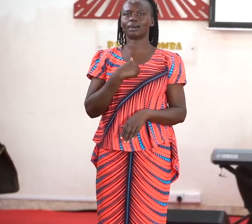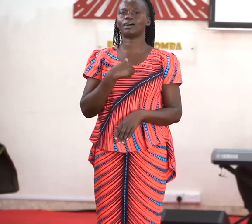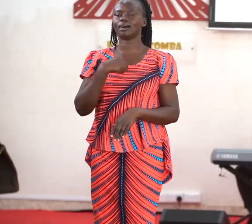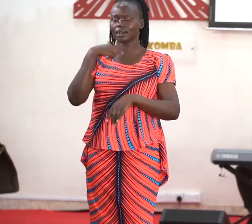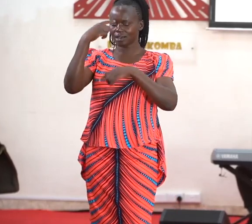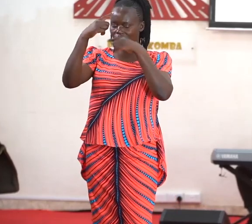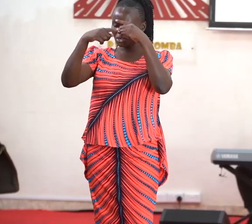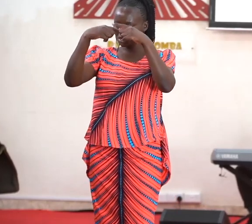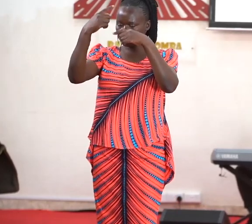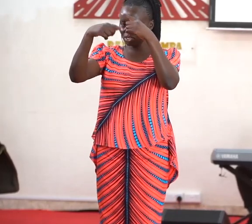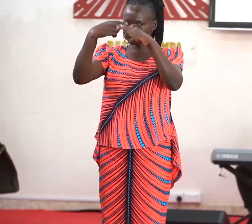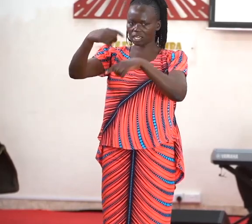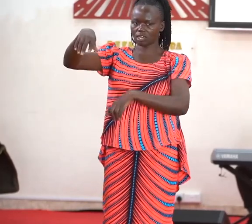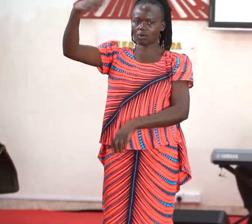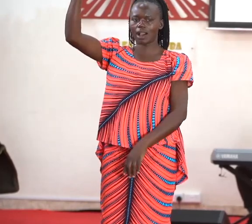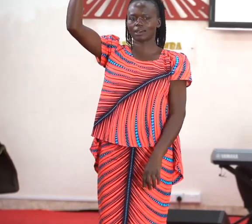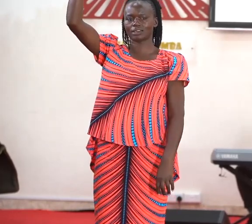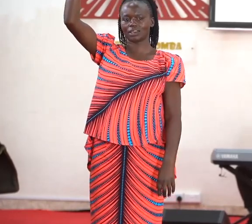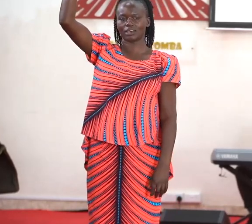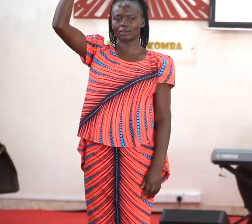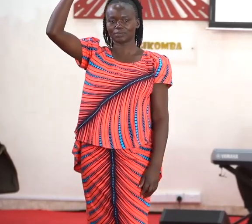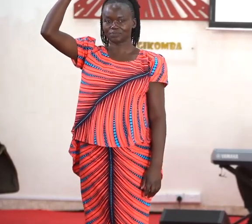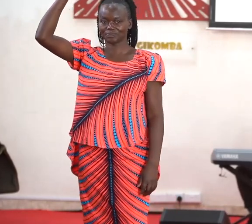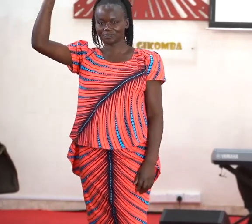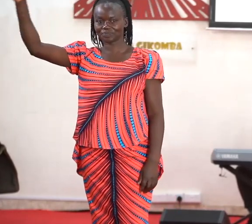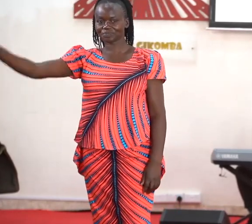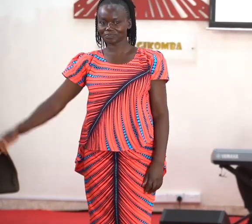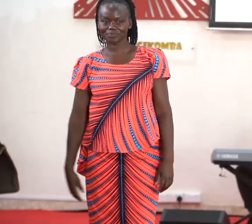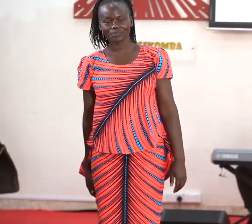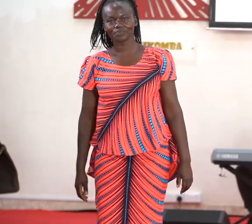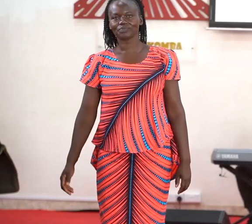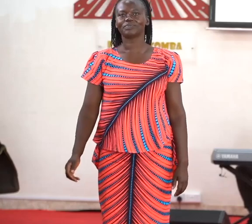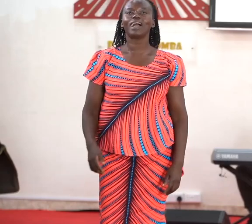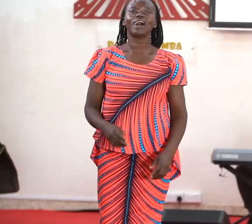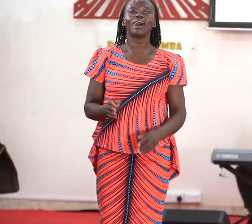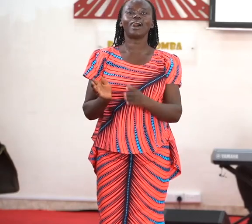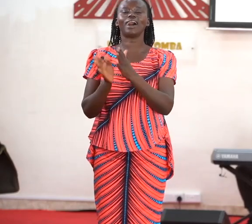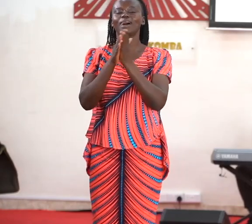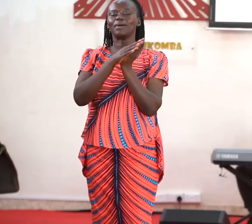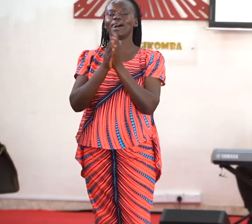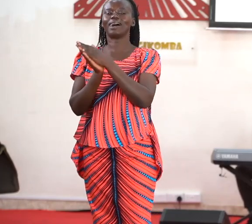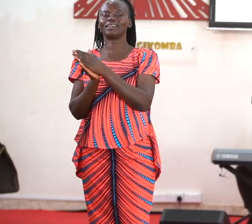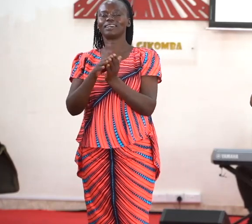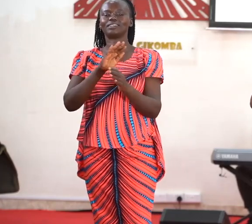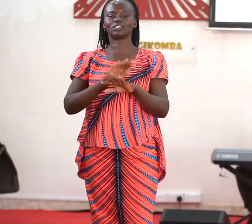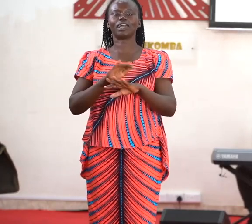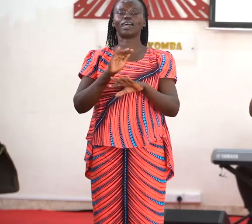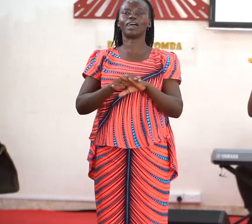Akinita, ije mara, habari njema,